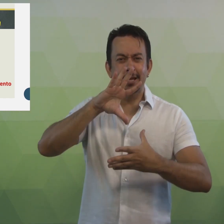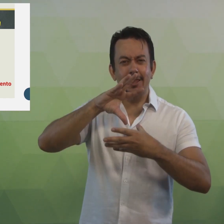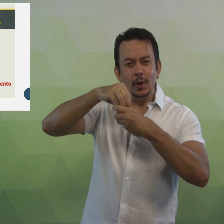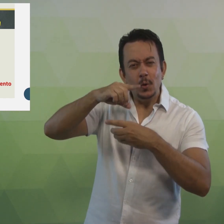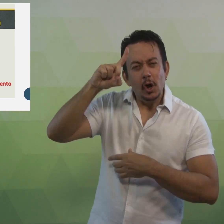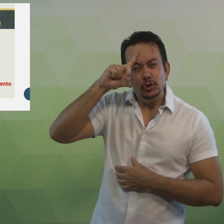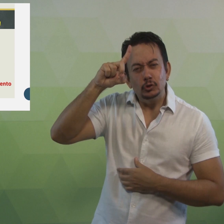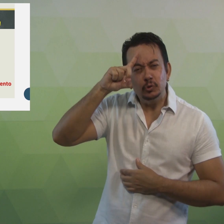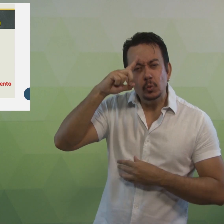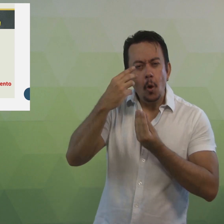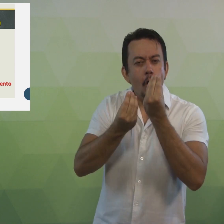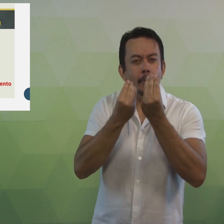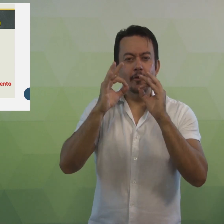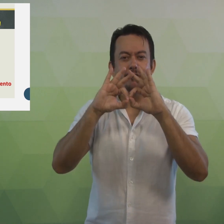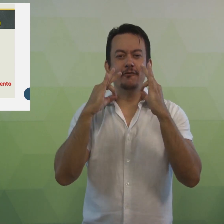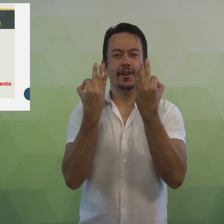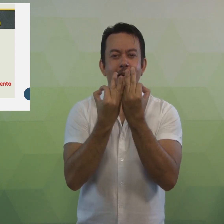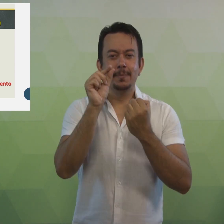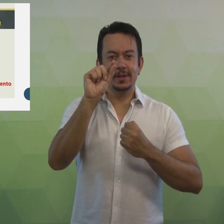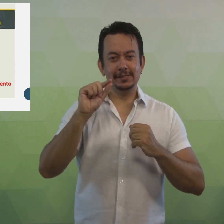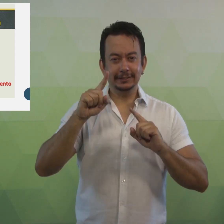exemplo, na sua família,